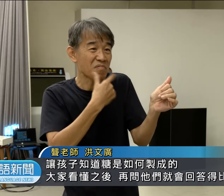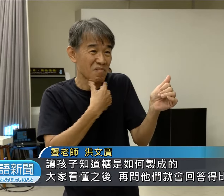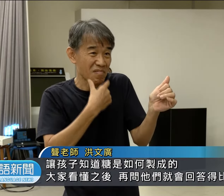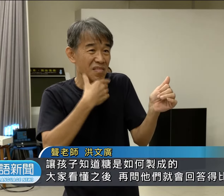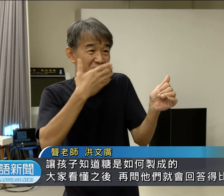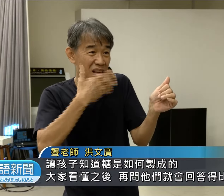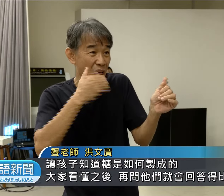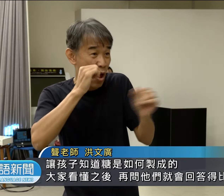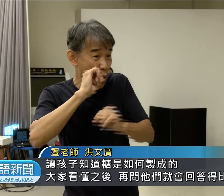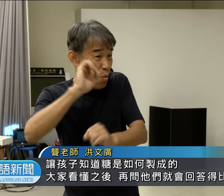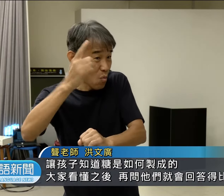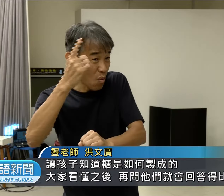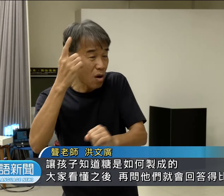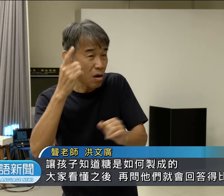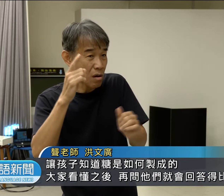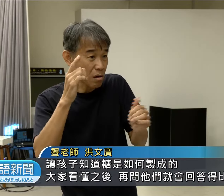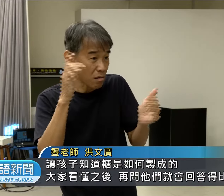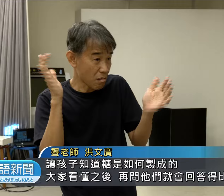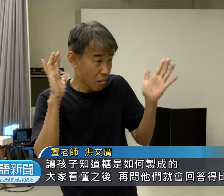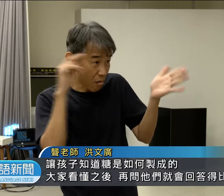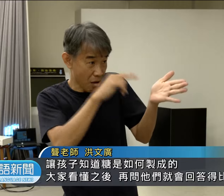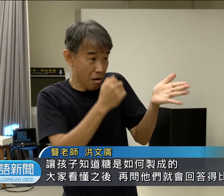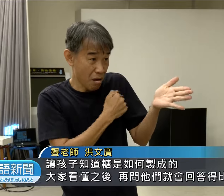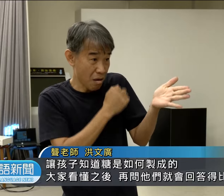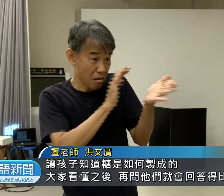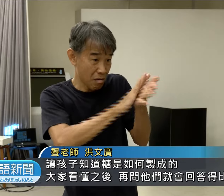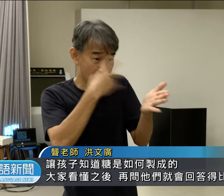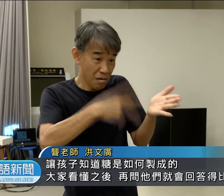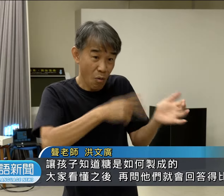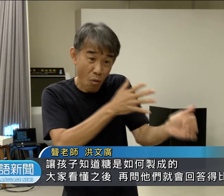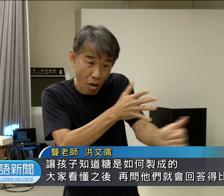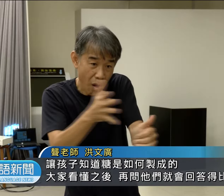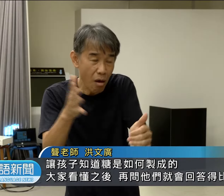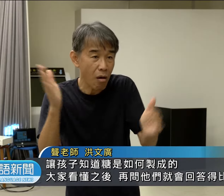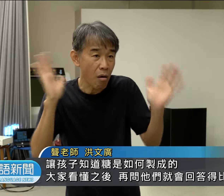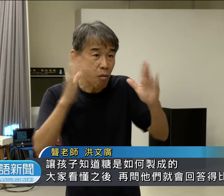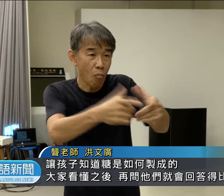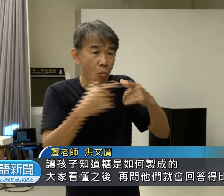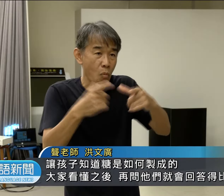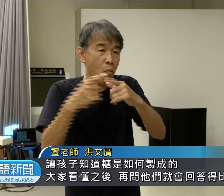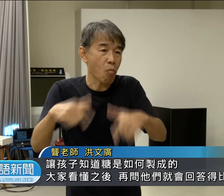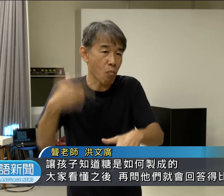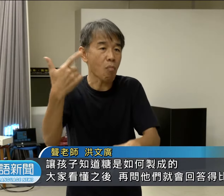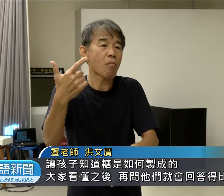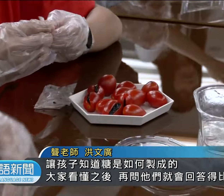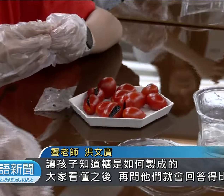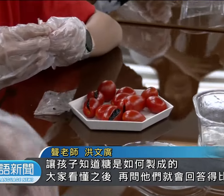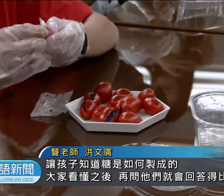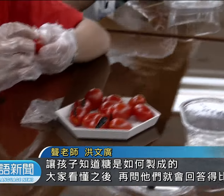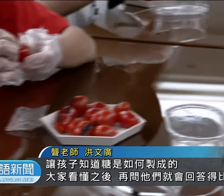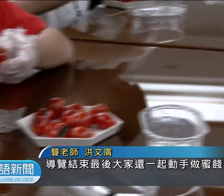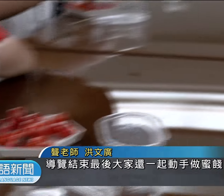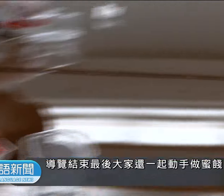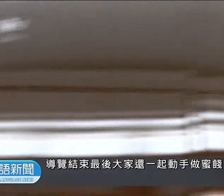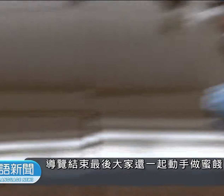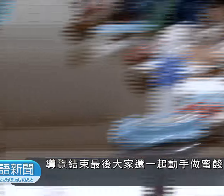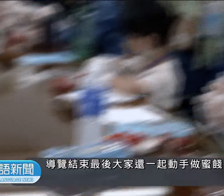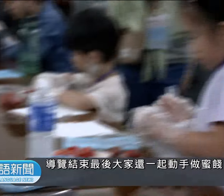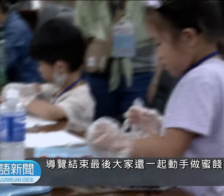是如何制成的，大家看懂之后再问他们，就会回答得比较快。 导览结束，最后大家还